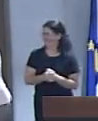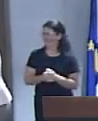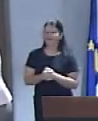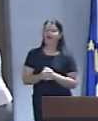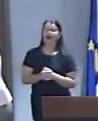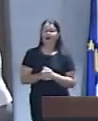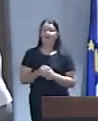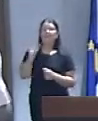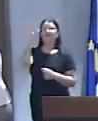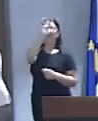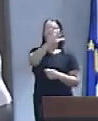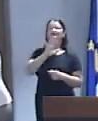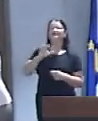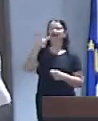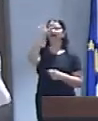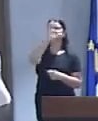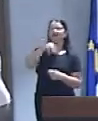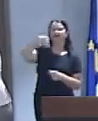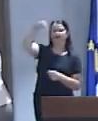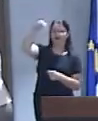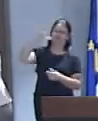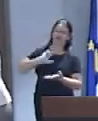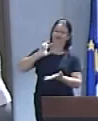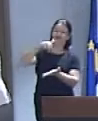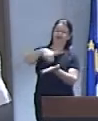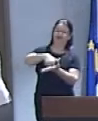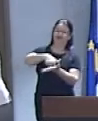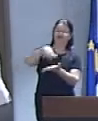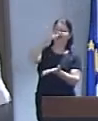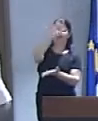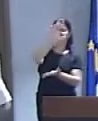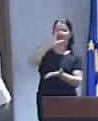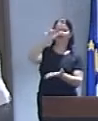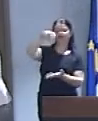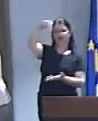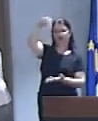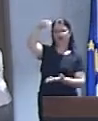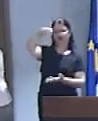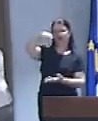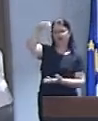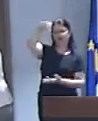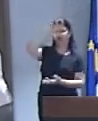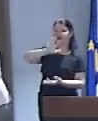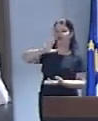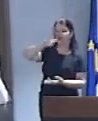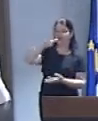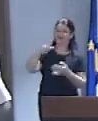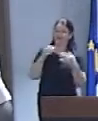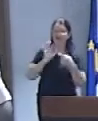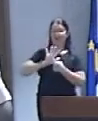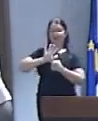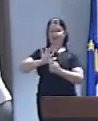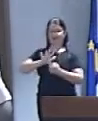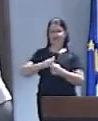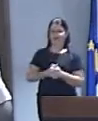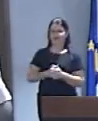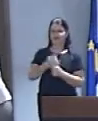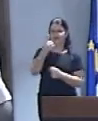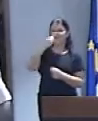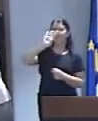Por região Norte, castigada região Norte. A região Norte, ela traz